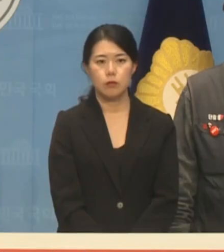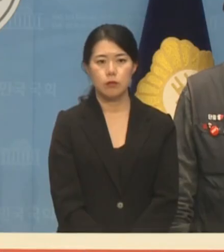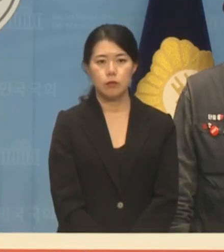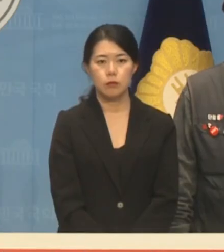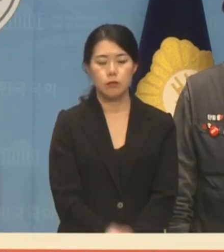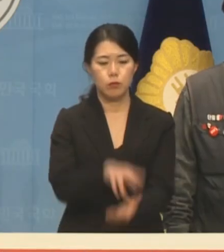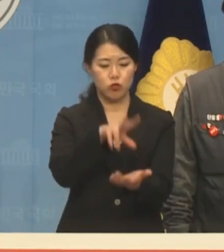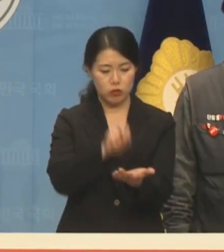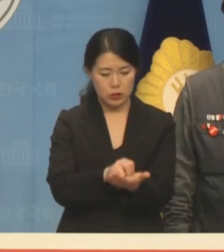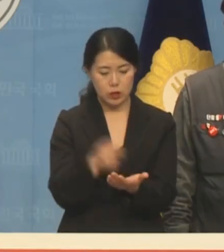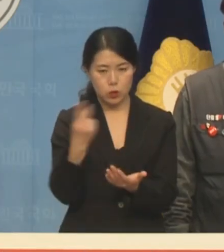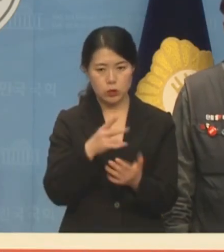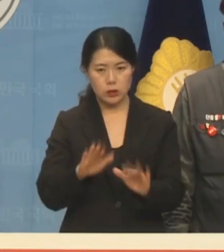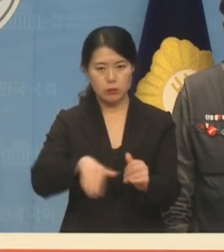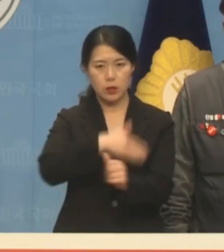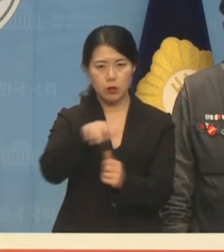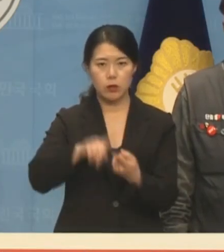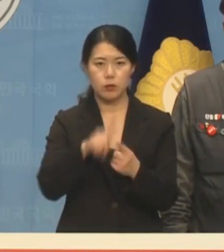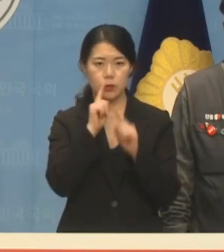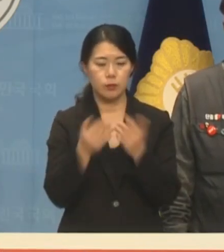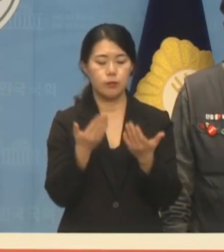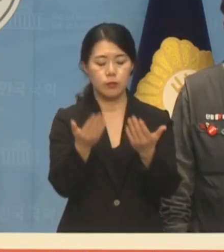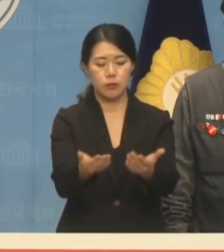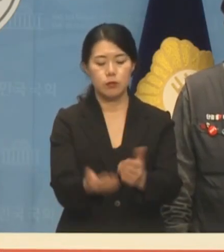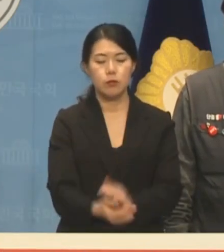쟁점 및 현재 사항을 말씀드리겠습니다.